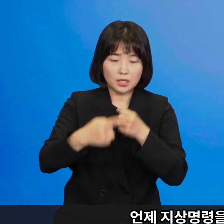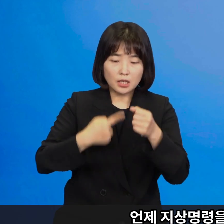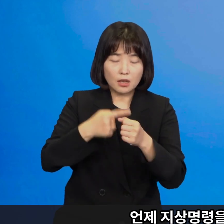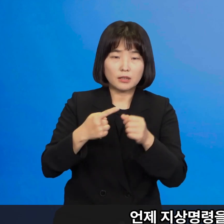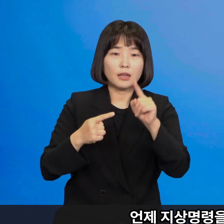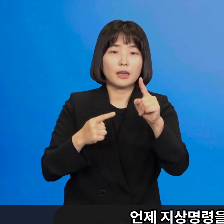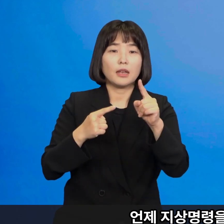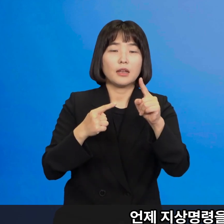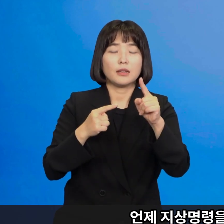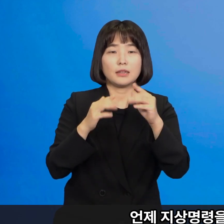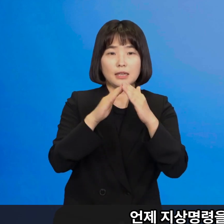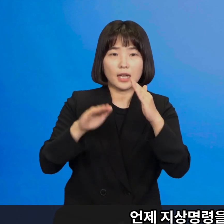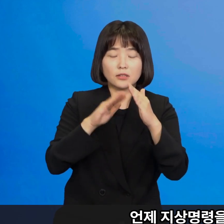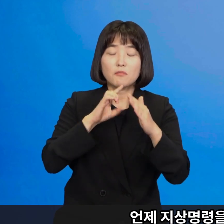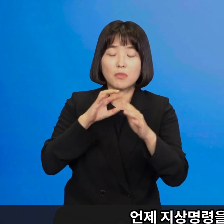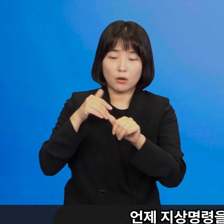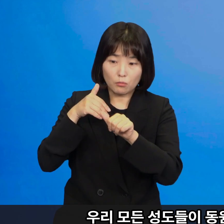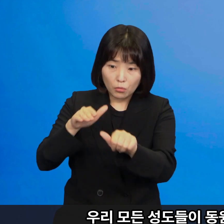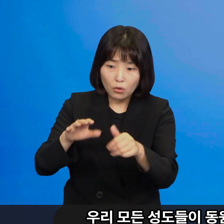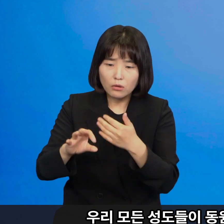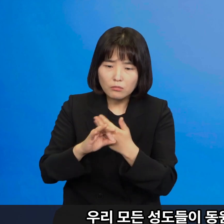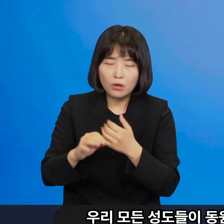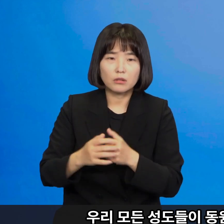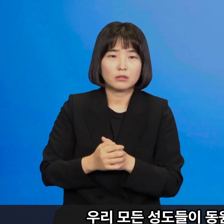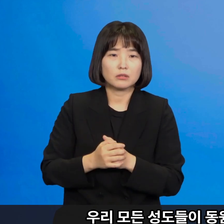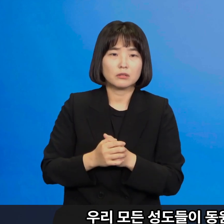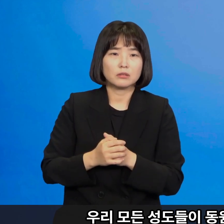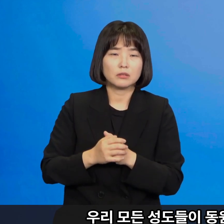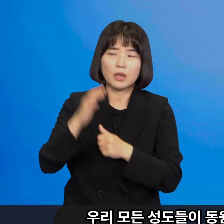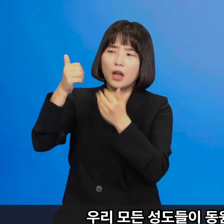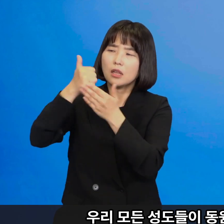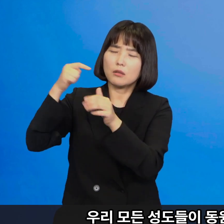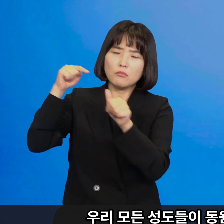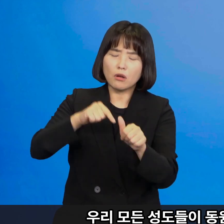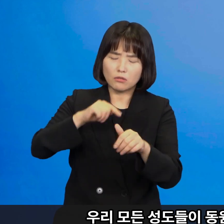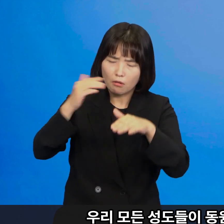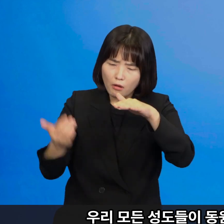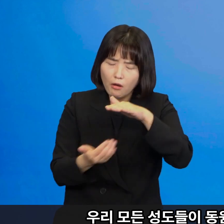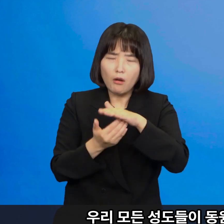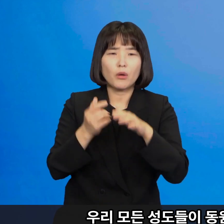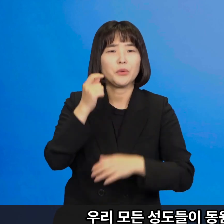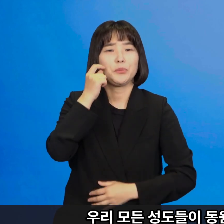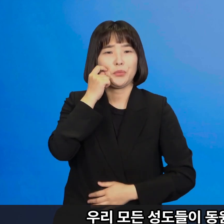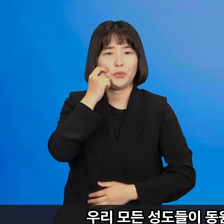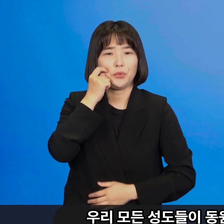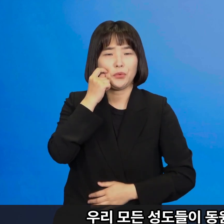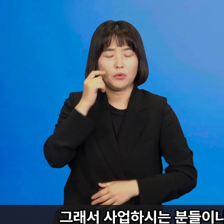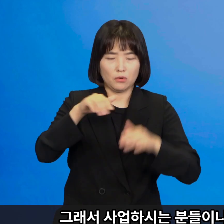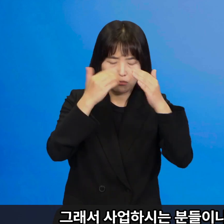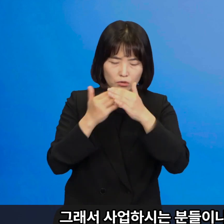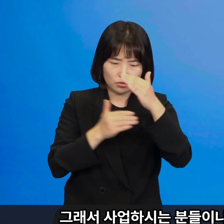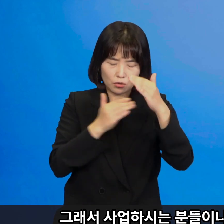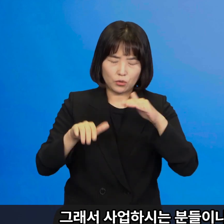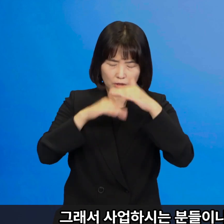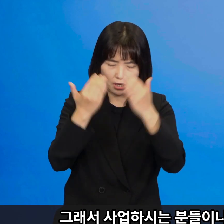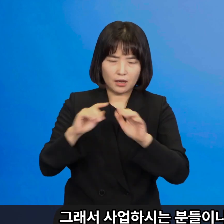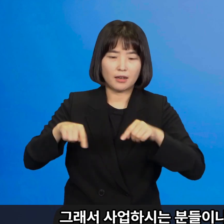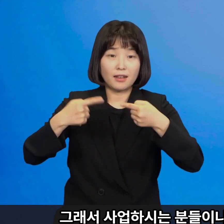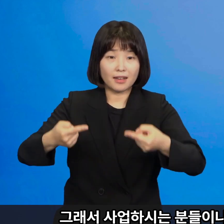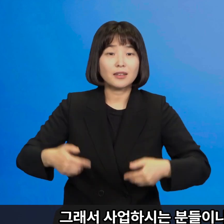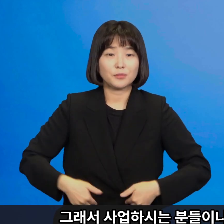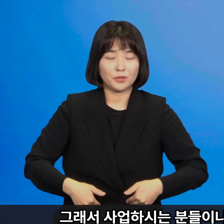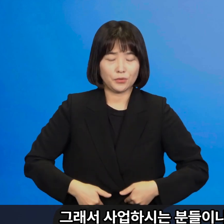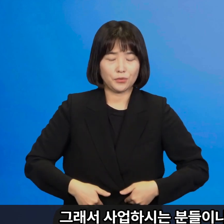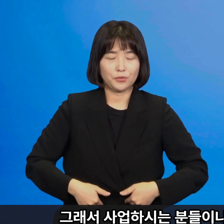언제 지상 명령을 완수하겠습니까? 우리 모든 성도들이 동원이 되어야 가능한 것이죠. 그래서